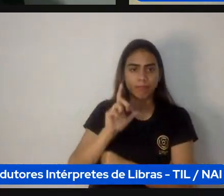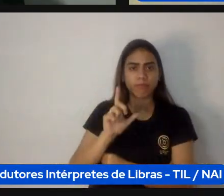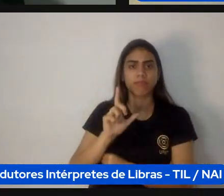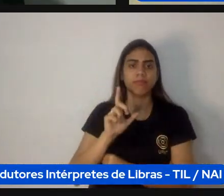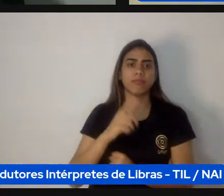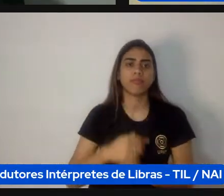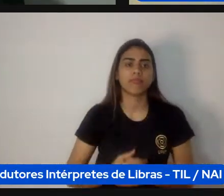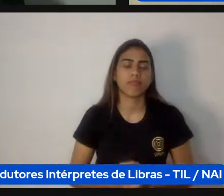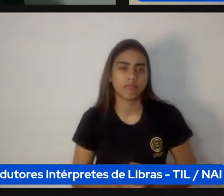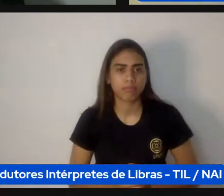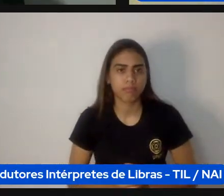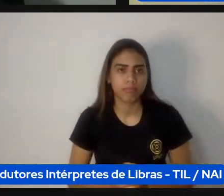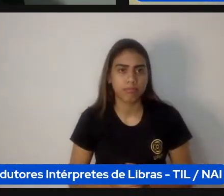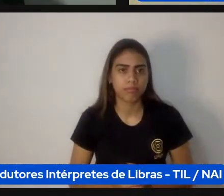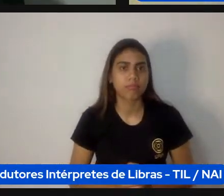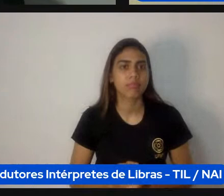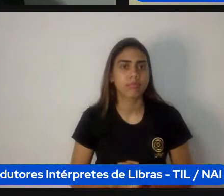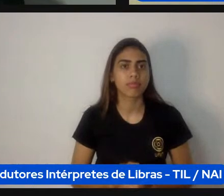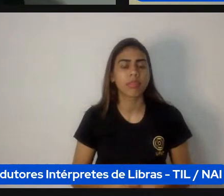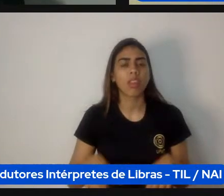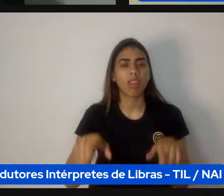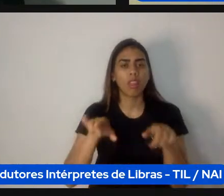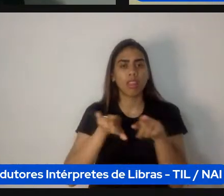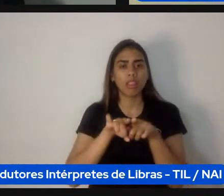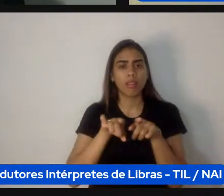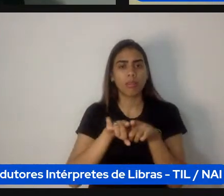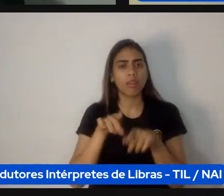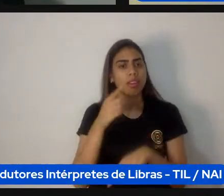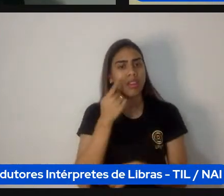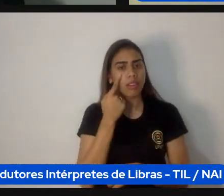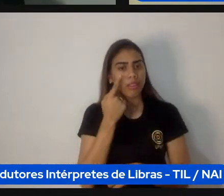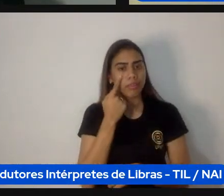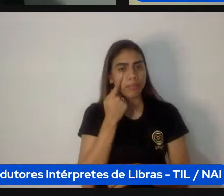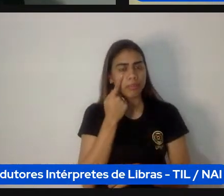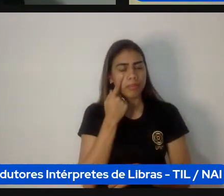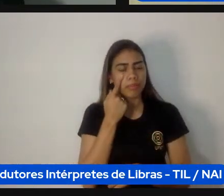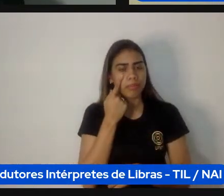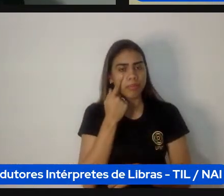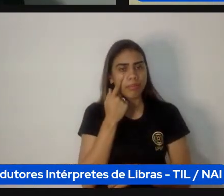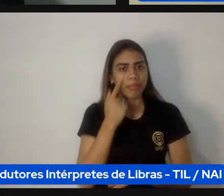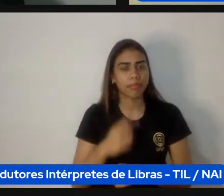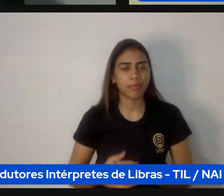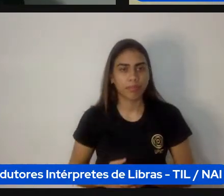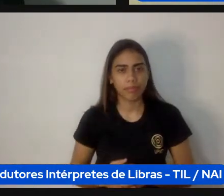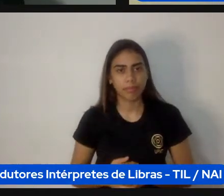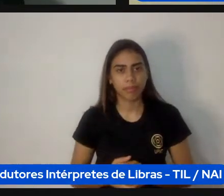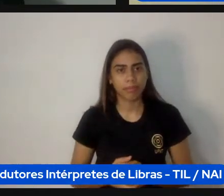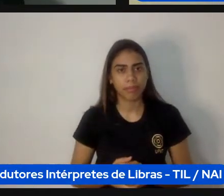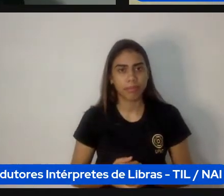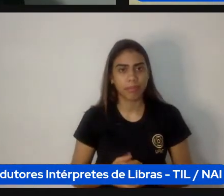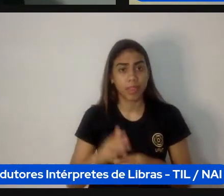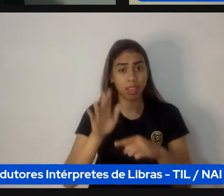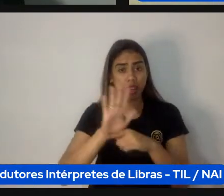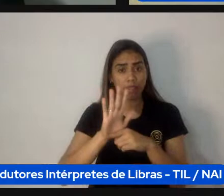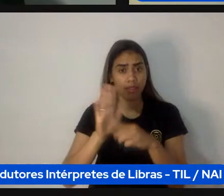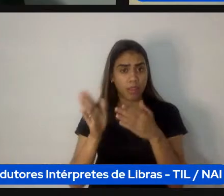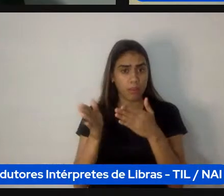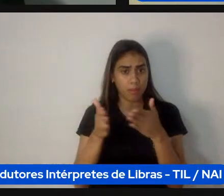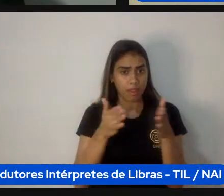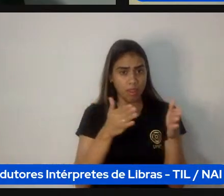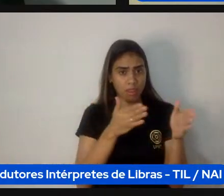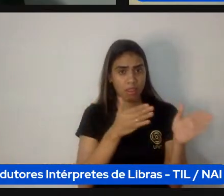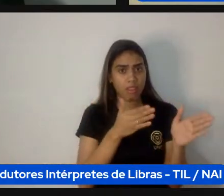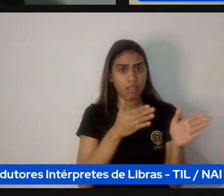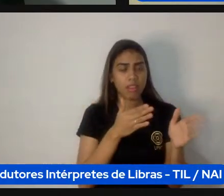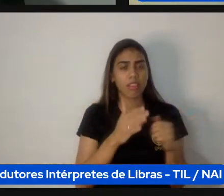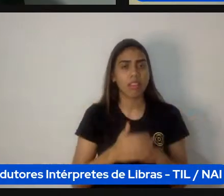E eu vi uma das falas, quando a profissional fala, não, ela, a